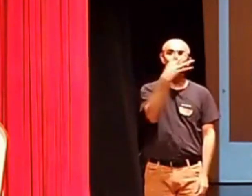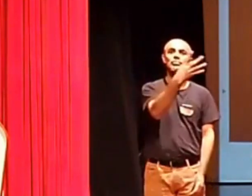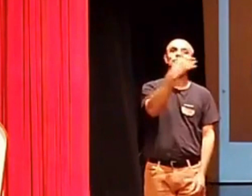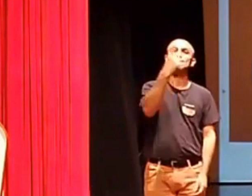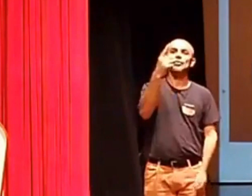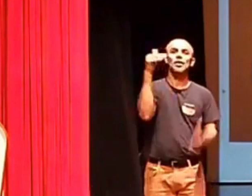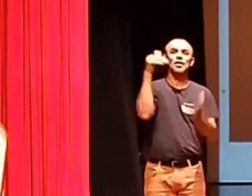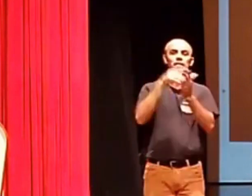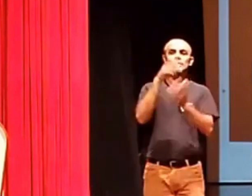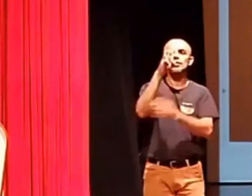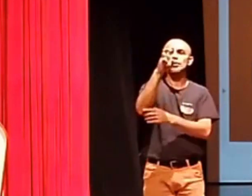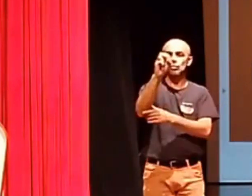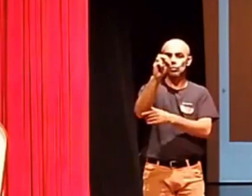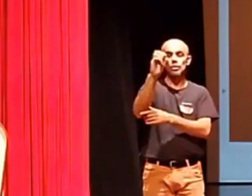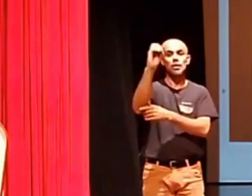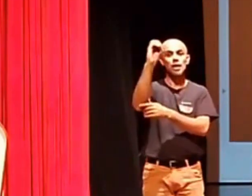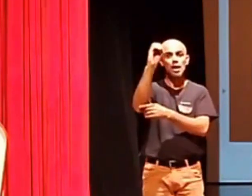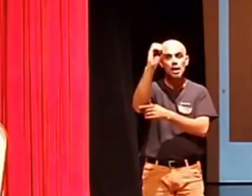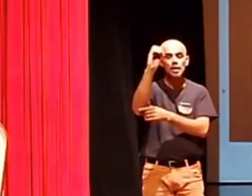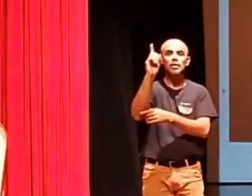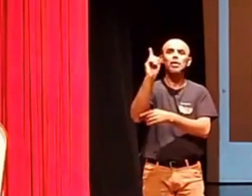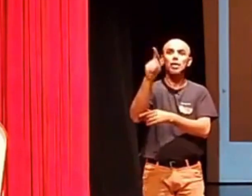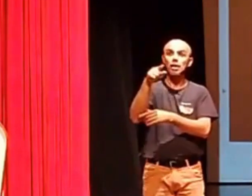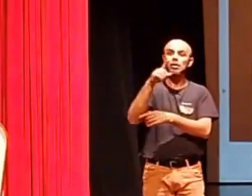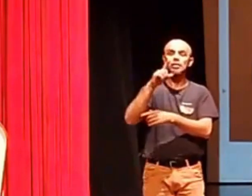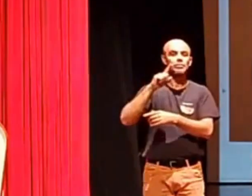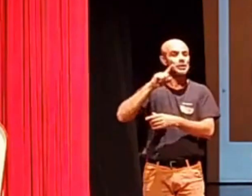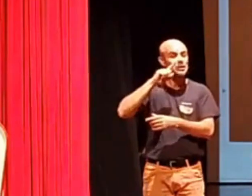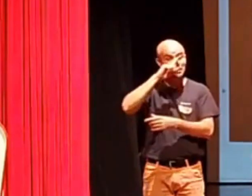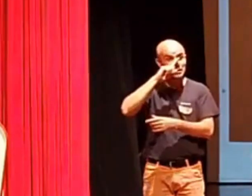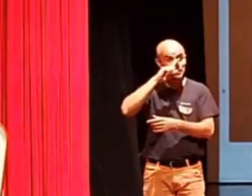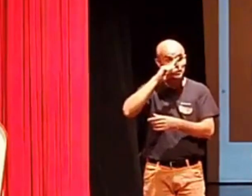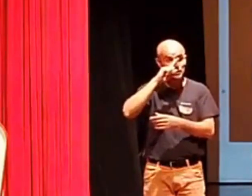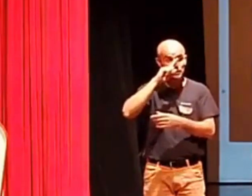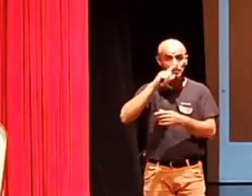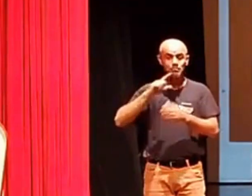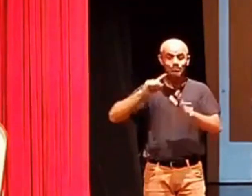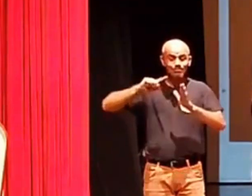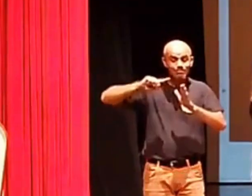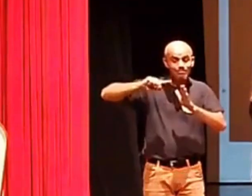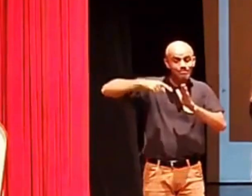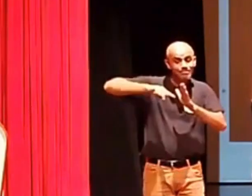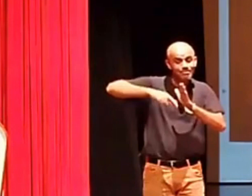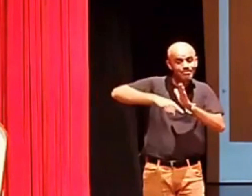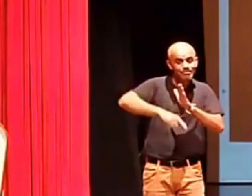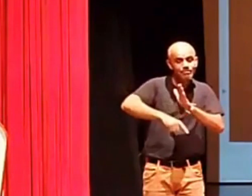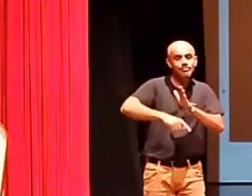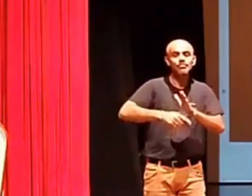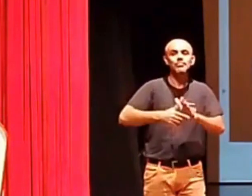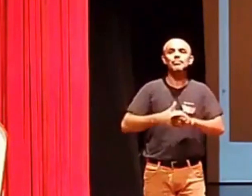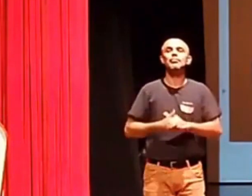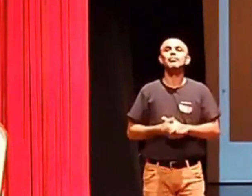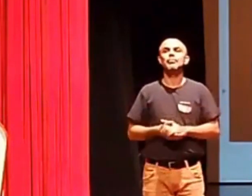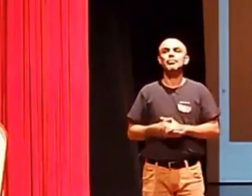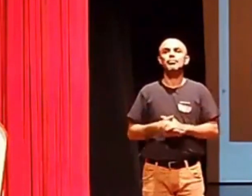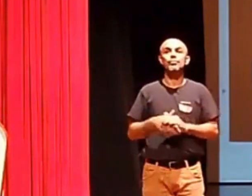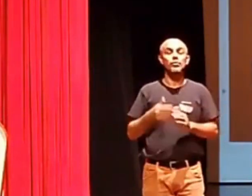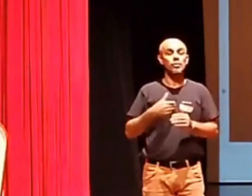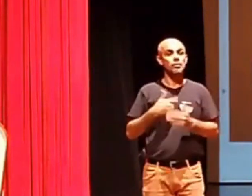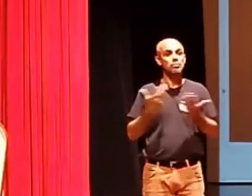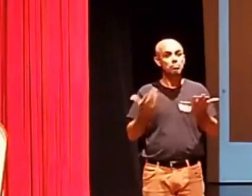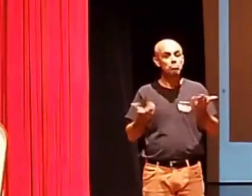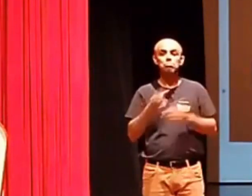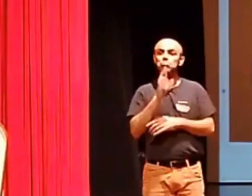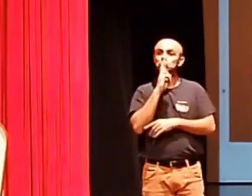41 a 50 graus já é considerado uma escoliose severa. Então, nesse caso, eles